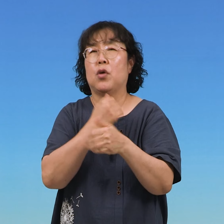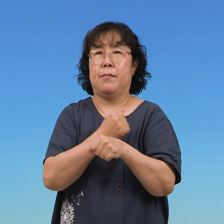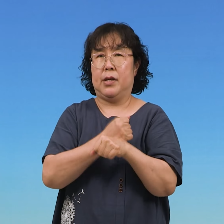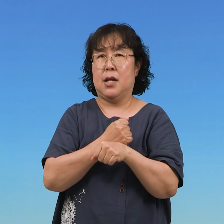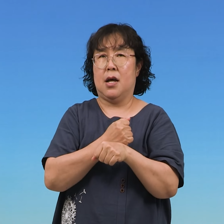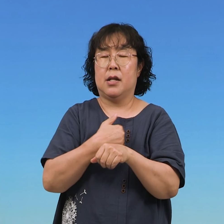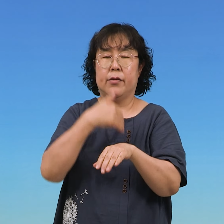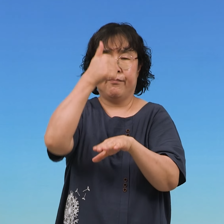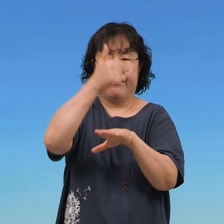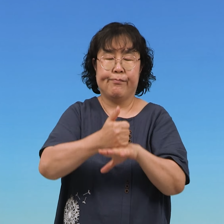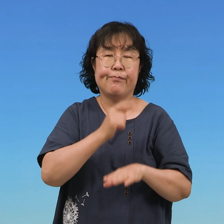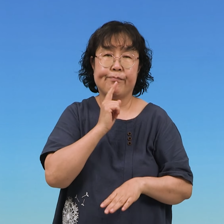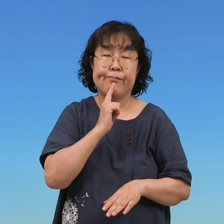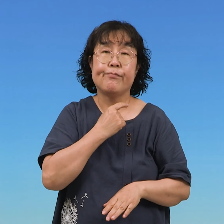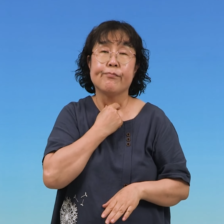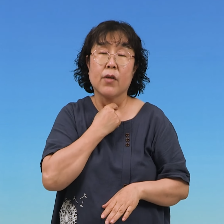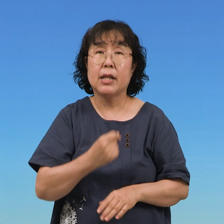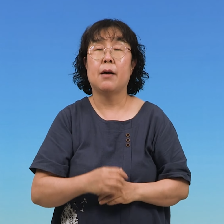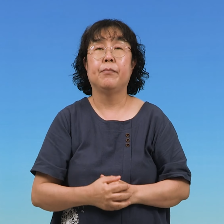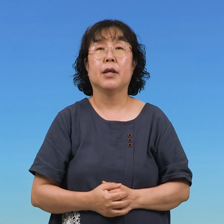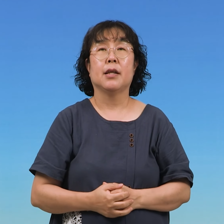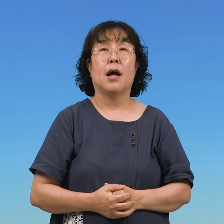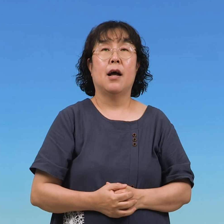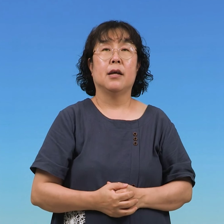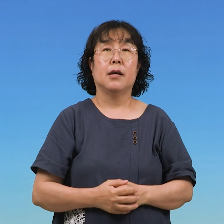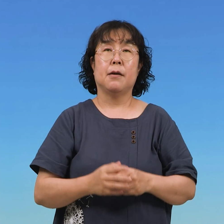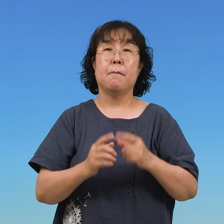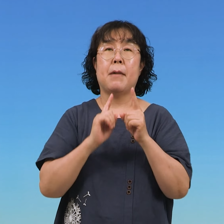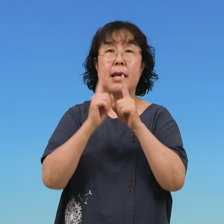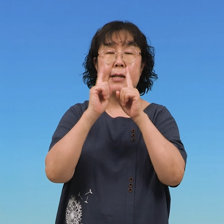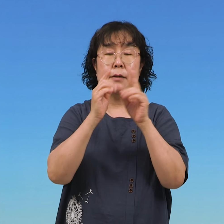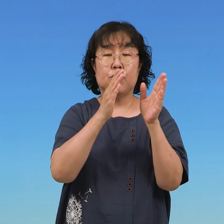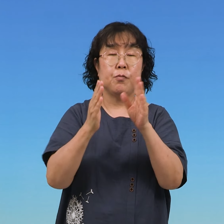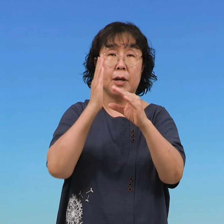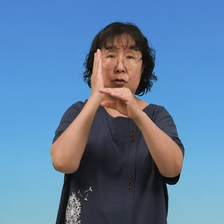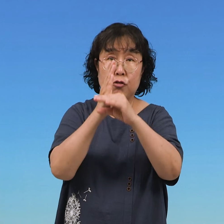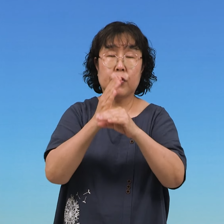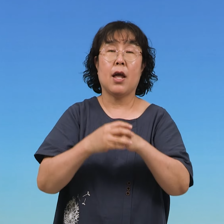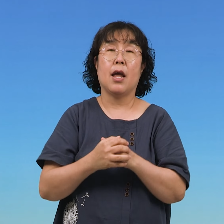결론을 이렇게 맺기를 원합니다. 제가 이 말씀을 준비하다가